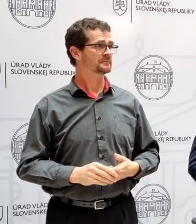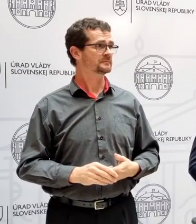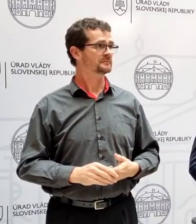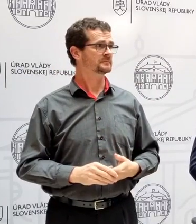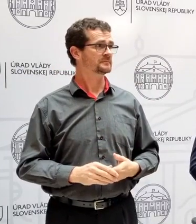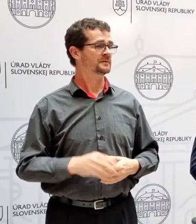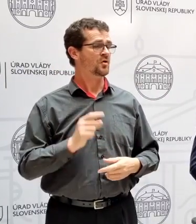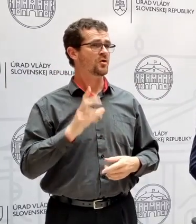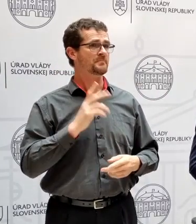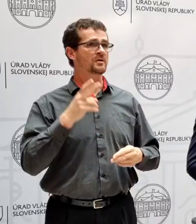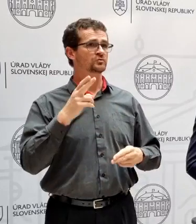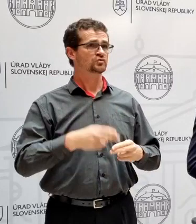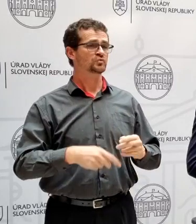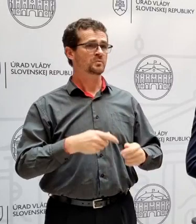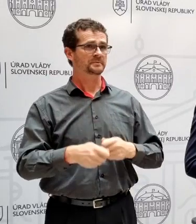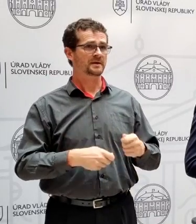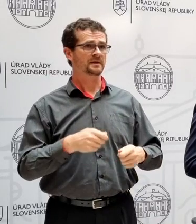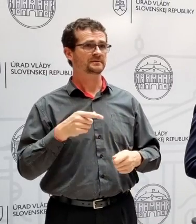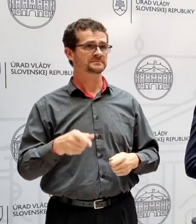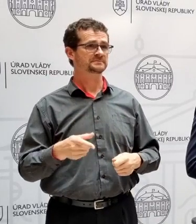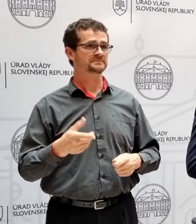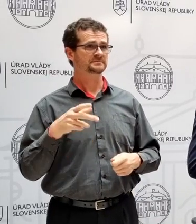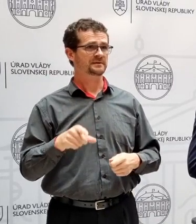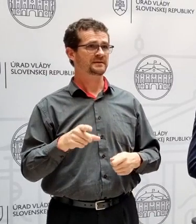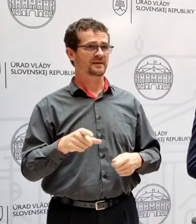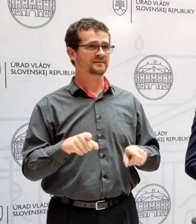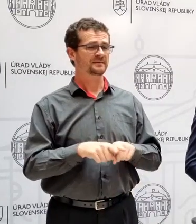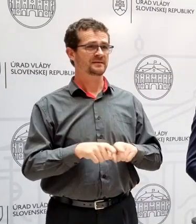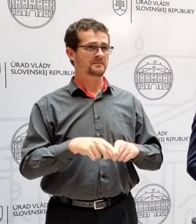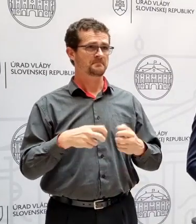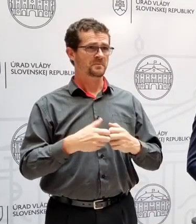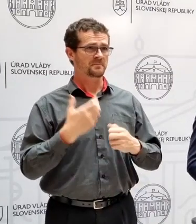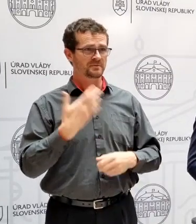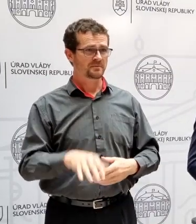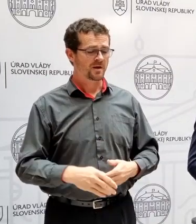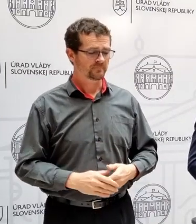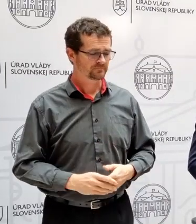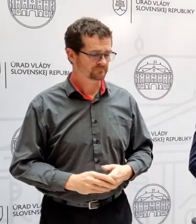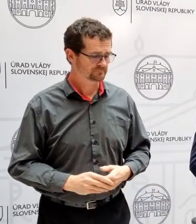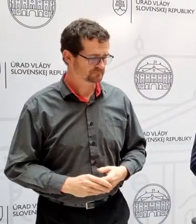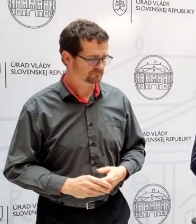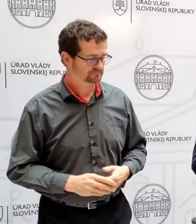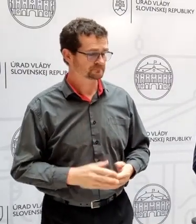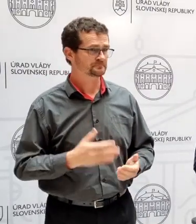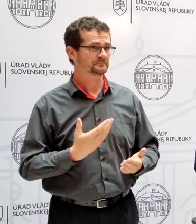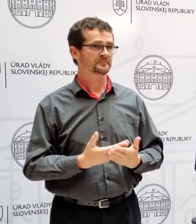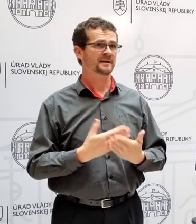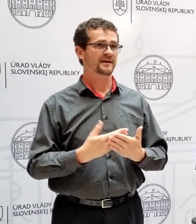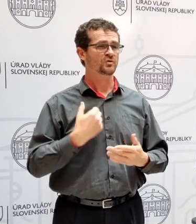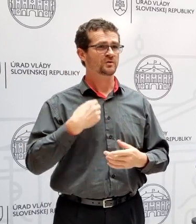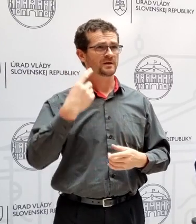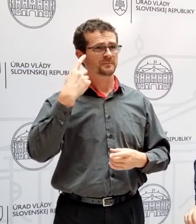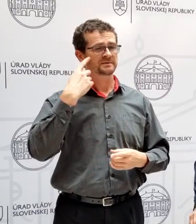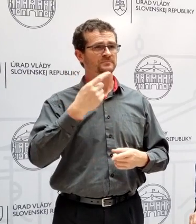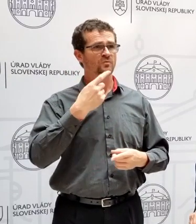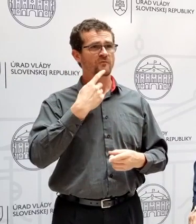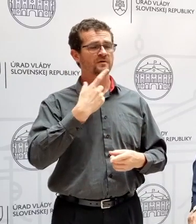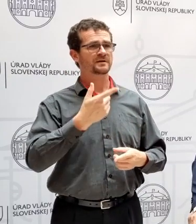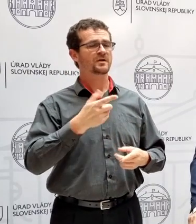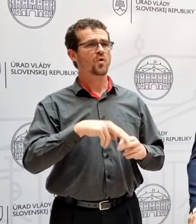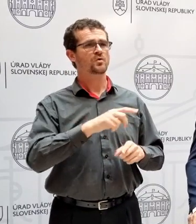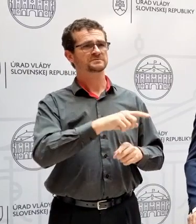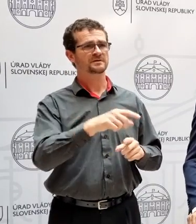neodrobenú robotu aspoň. Čiže tam podľa mňa nie je nejaký zásadný problém. A preto si myslím, že aj reakcia